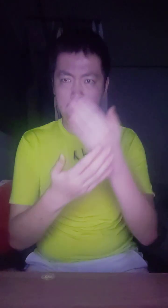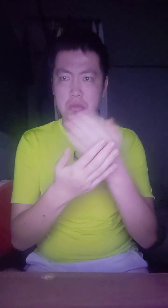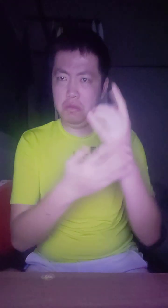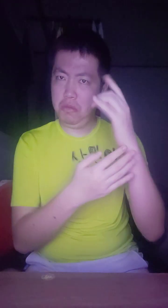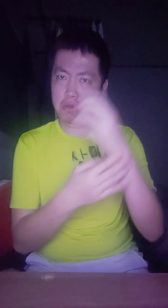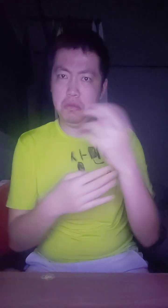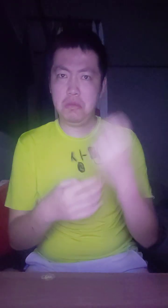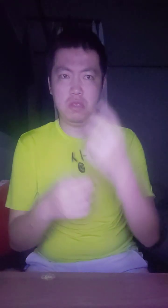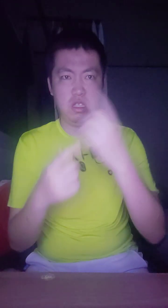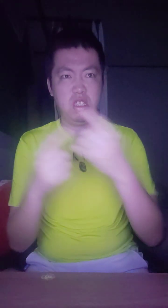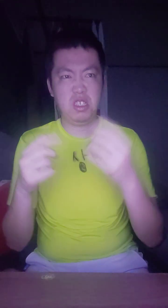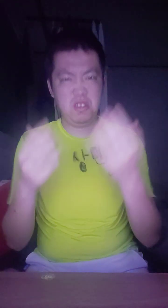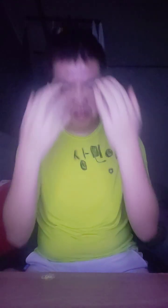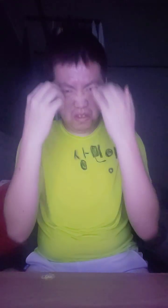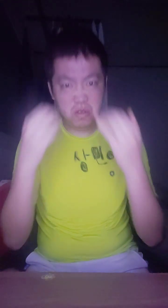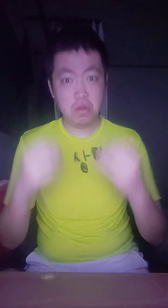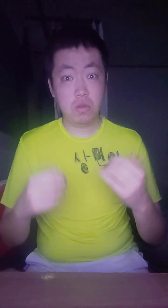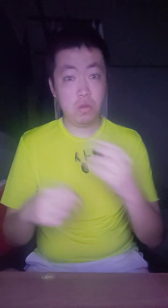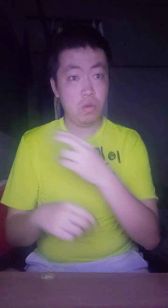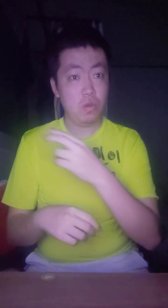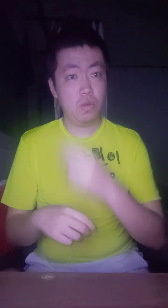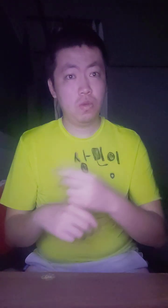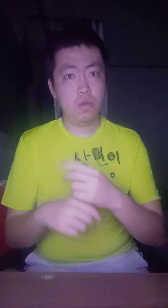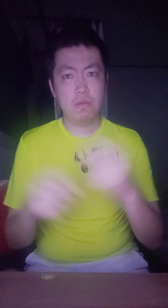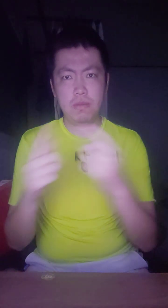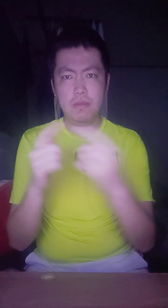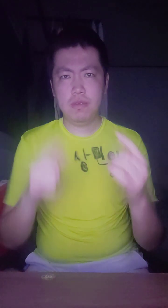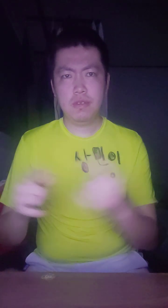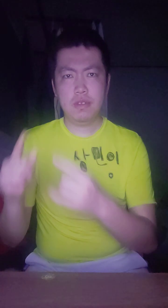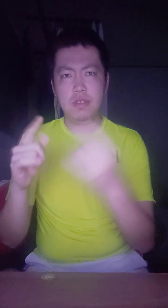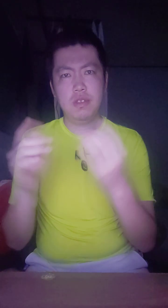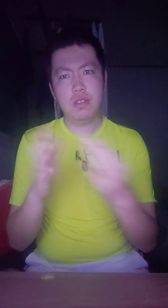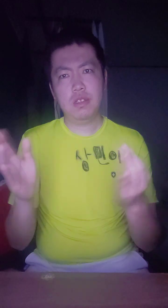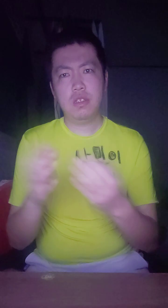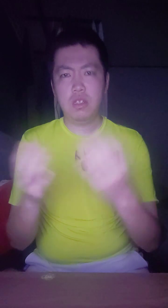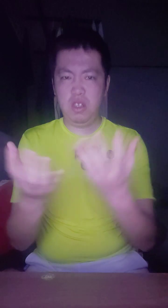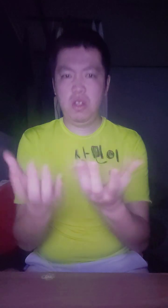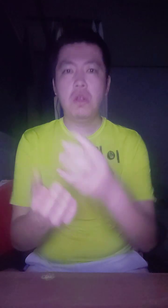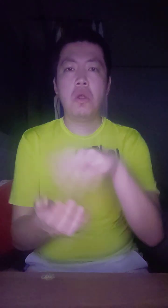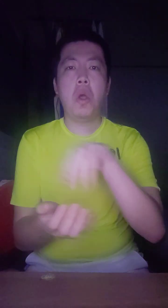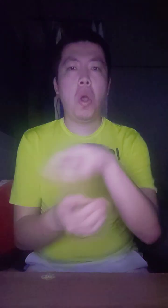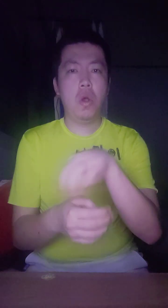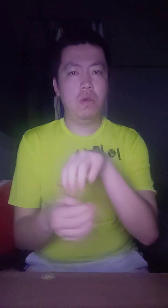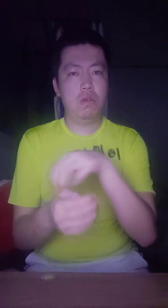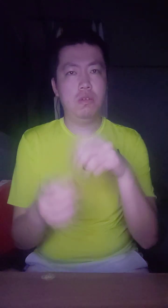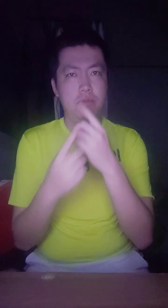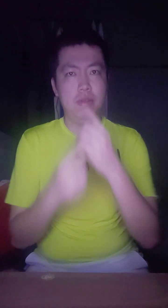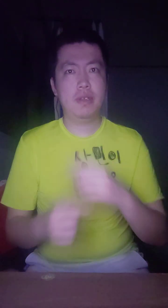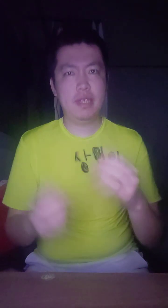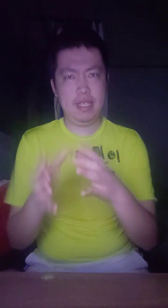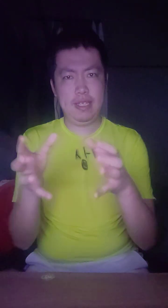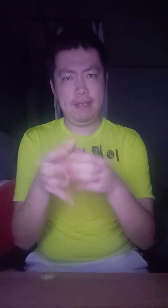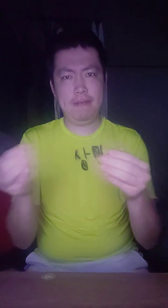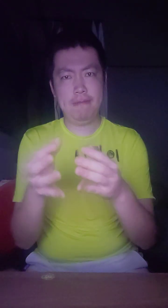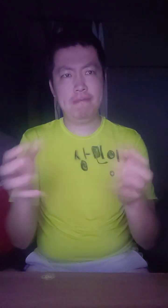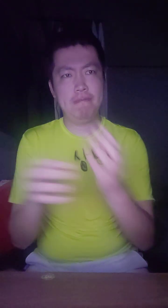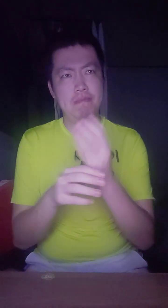아파트 전체가 찐통으로 변하면서 임시방편으로 마련된 얼음입니다. 정전이 난 아파트입니다. 보시다시피